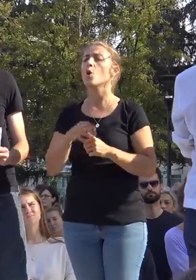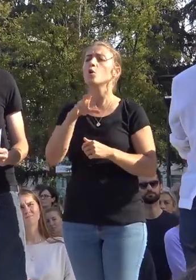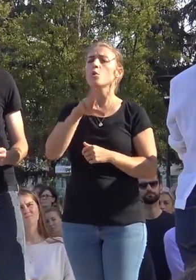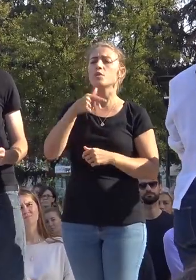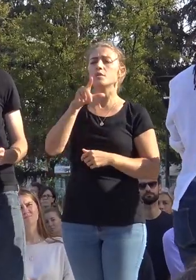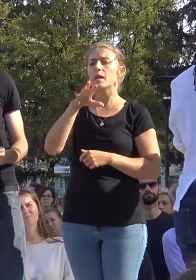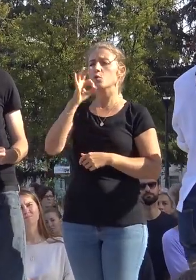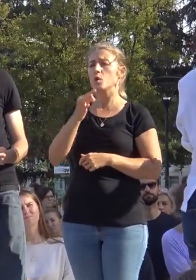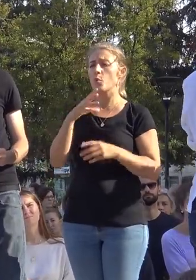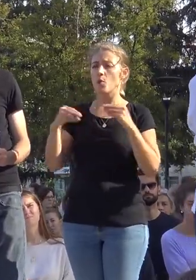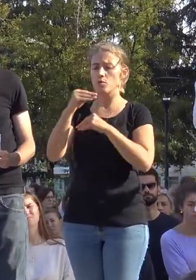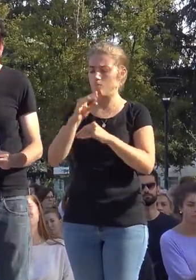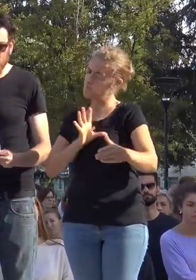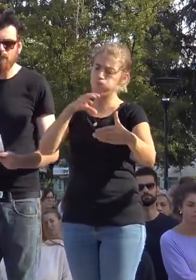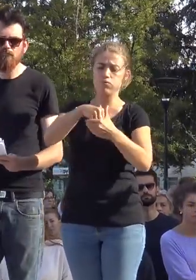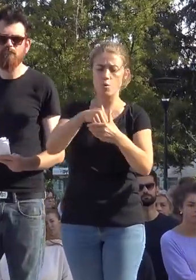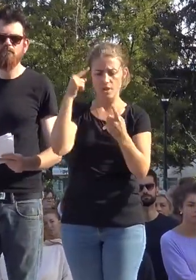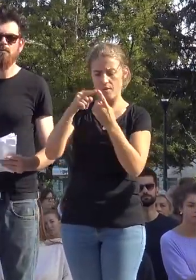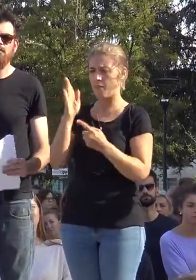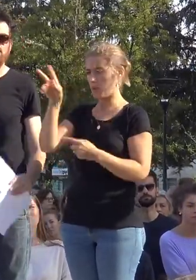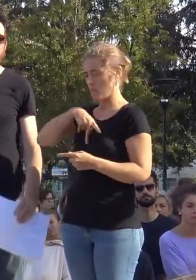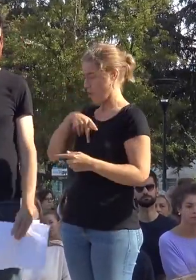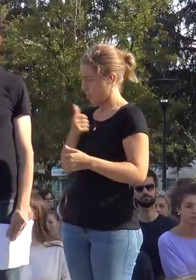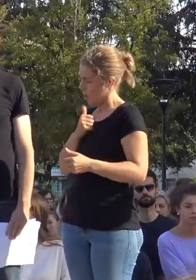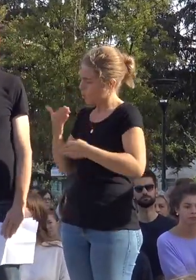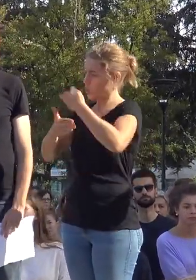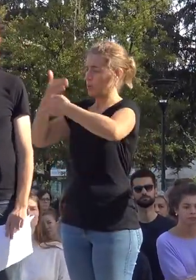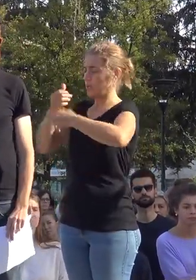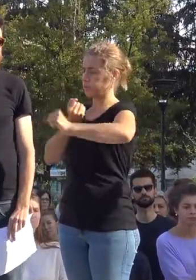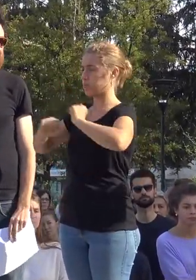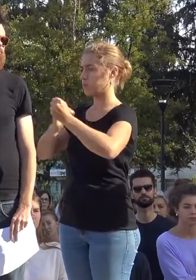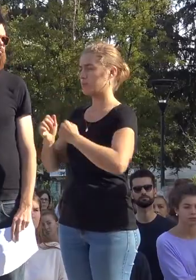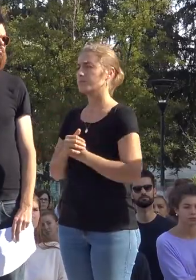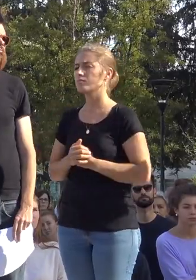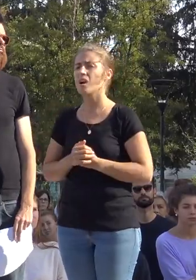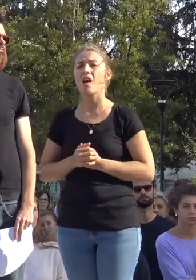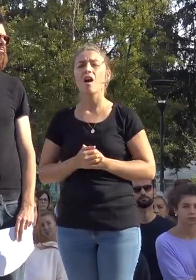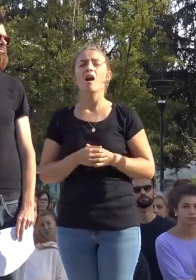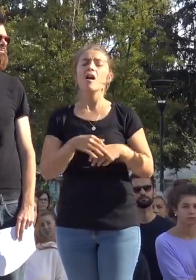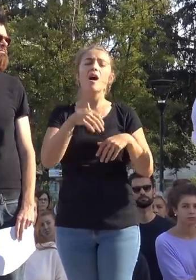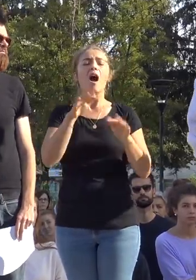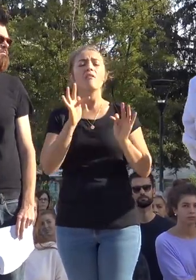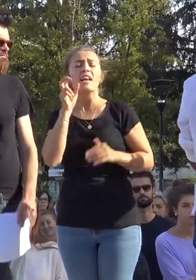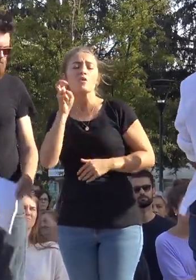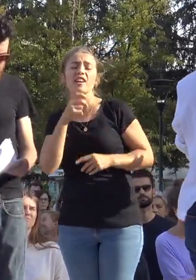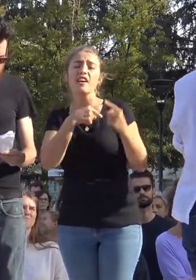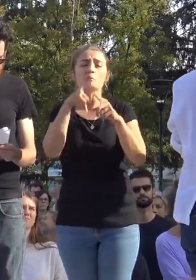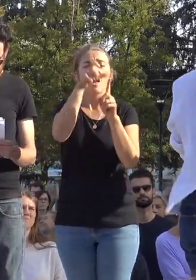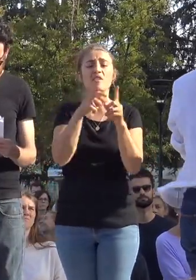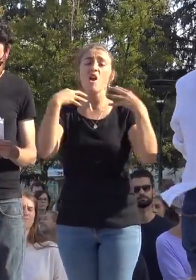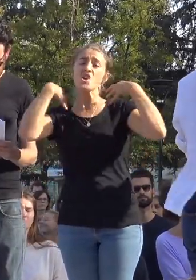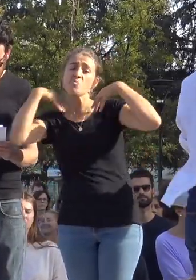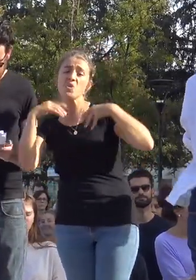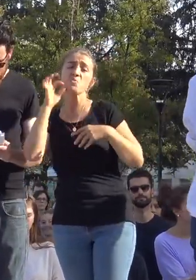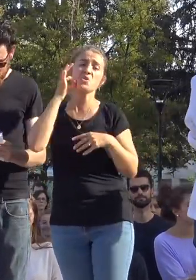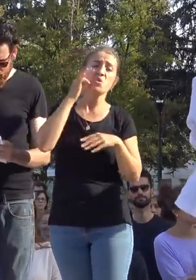population française. Devenons acteurs de notre avenir. Montrons que l'écologie n'est pas seulement l'affaire de doux dingues ou de hippies